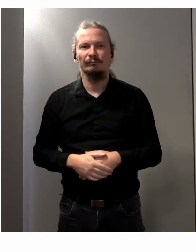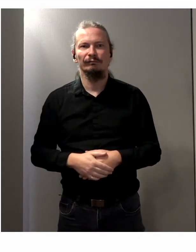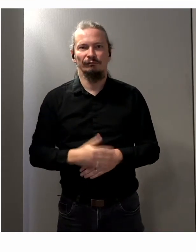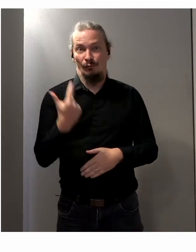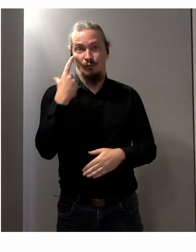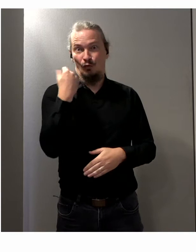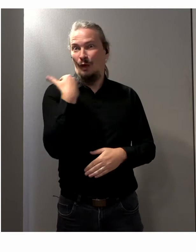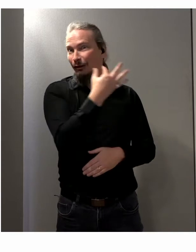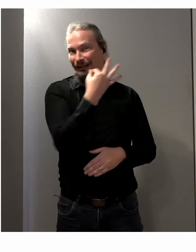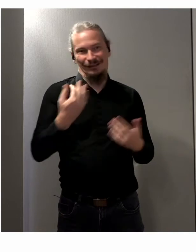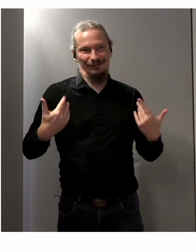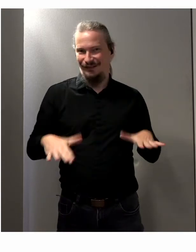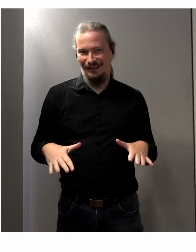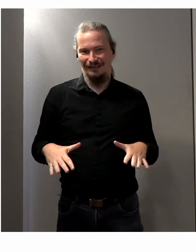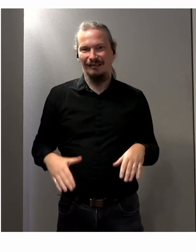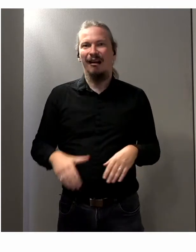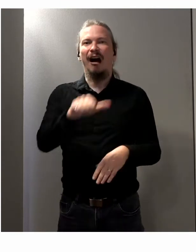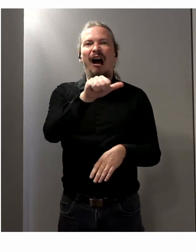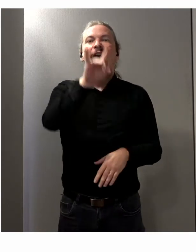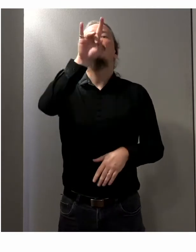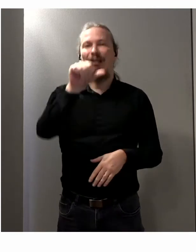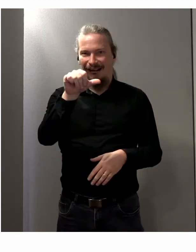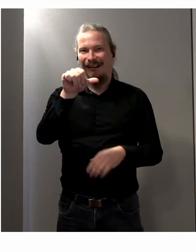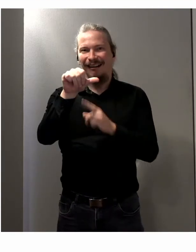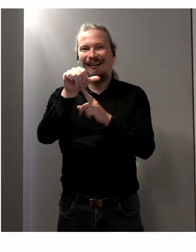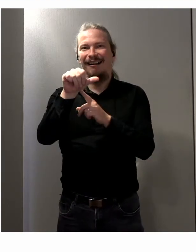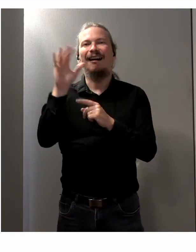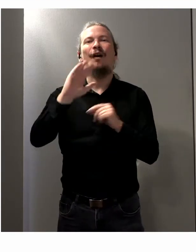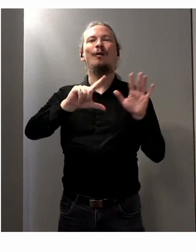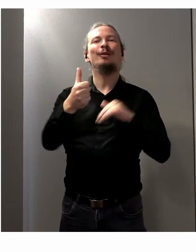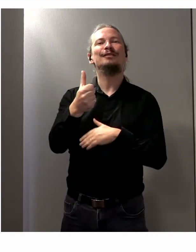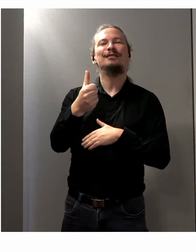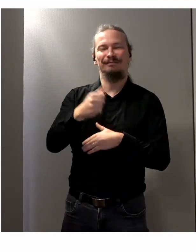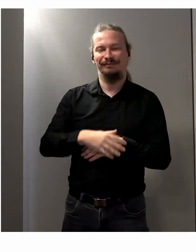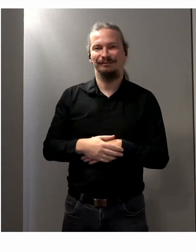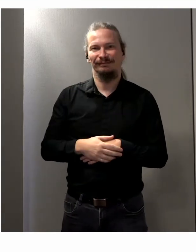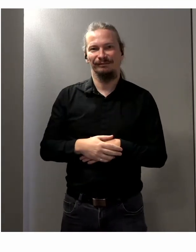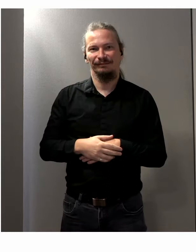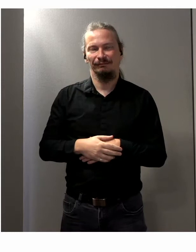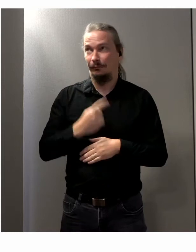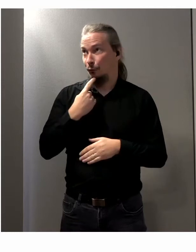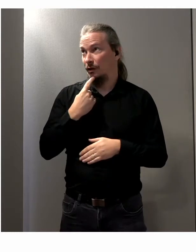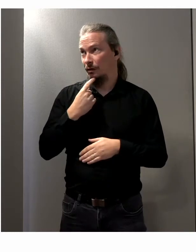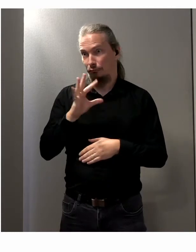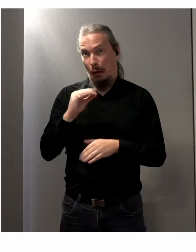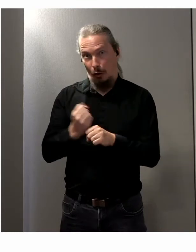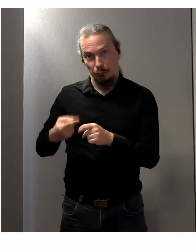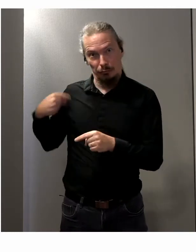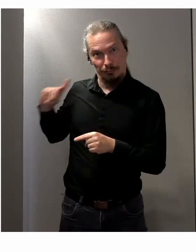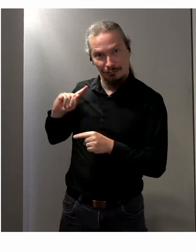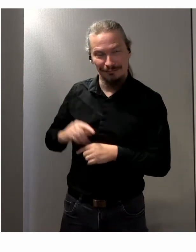dès le début, la HA en 71, il y a juste 50